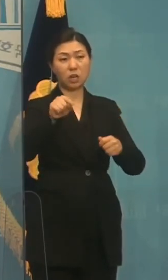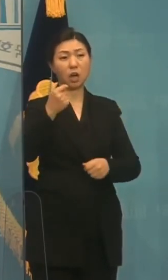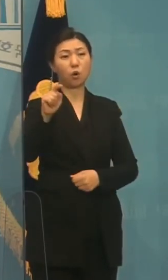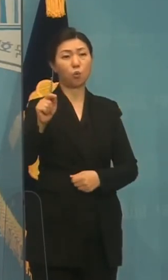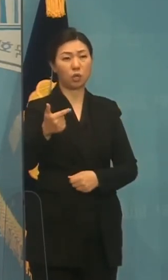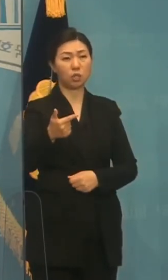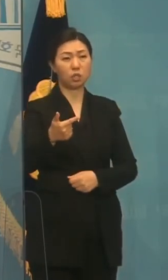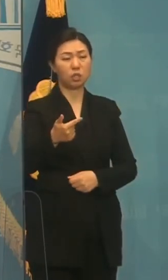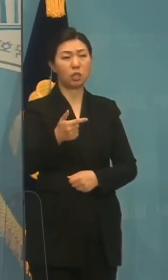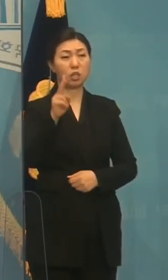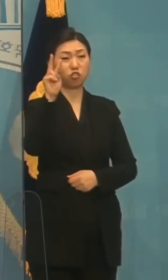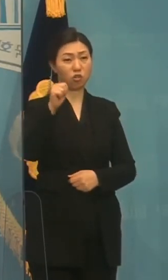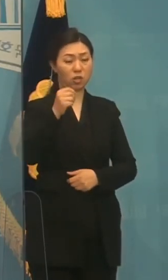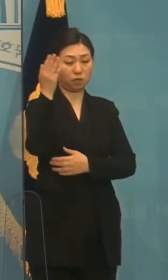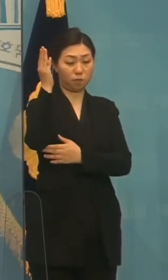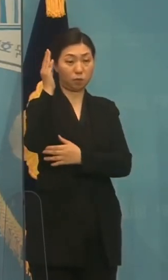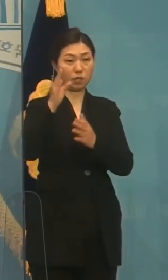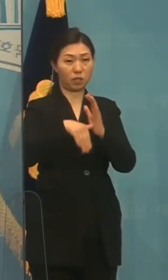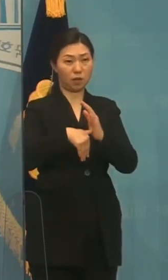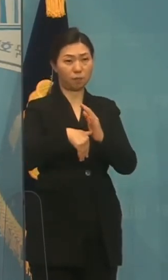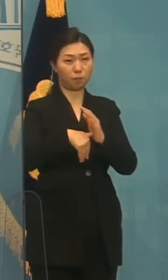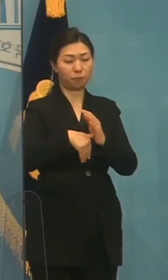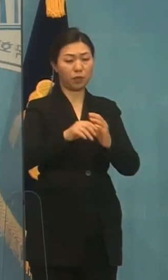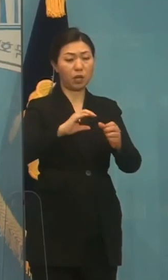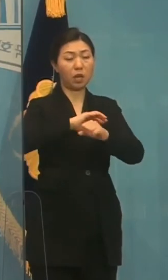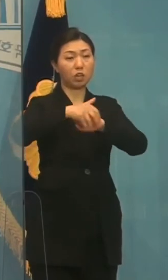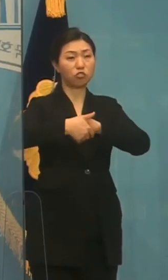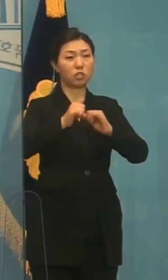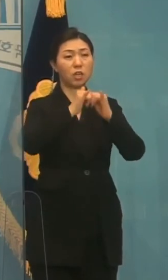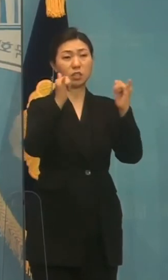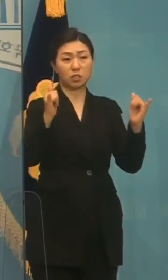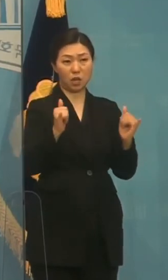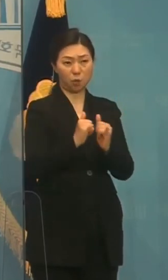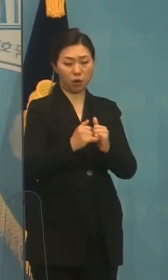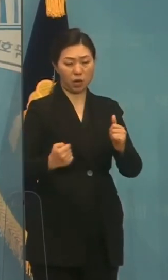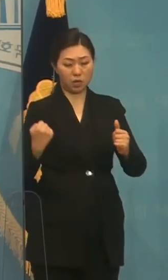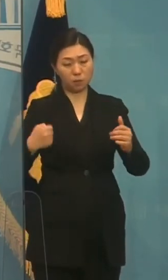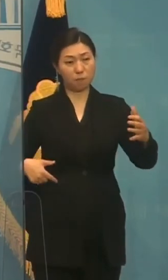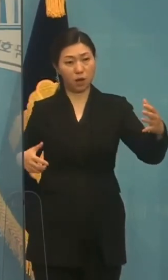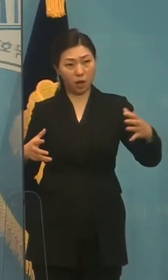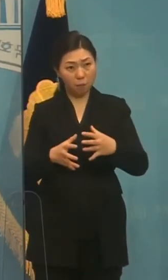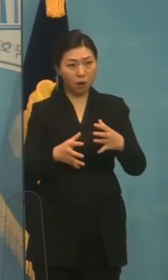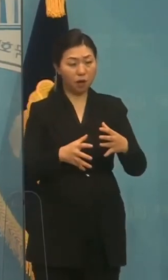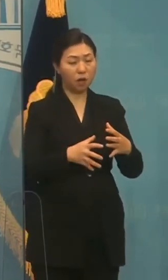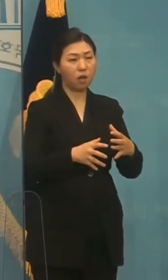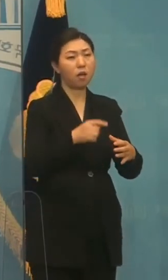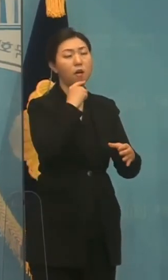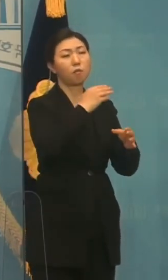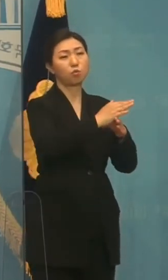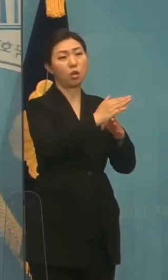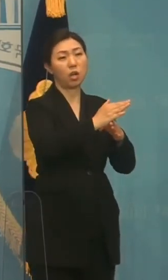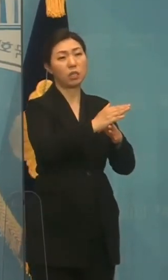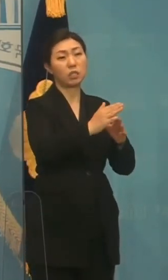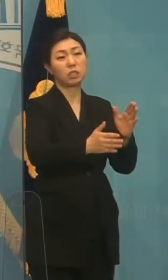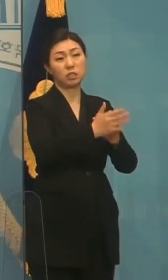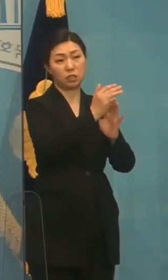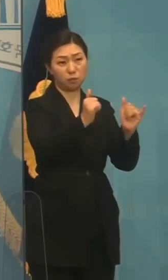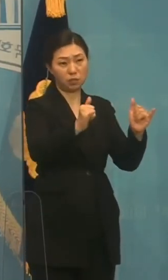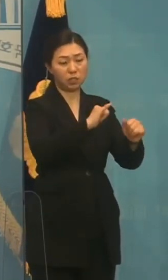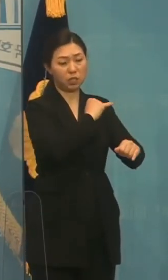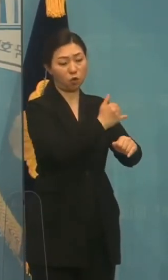기조연설에서 국제사회와 협력해 북한 주민들의 인권을 실질적으로 향상하기 위해